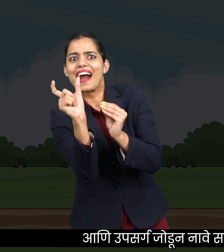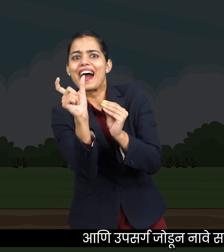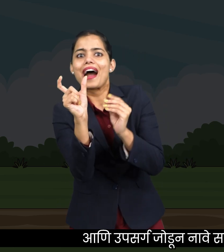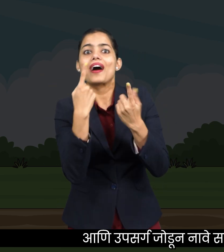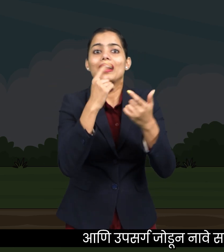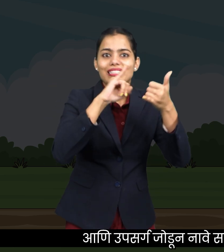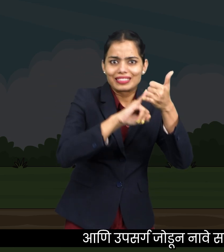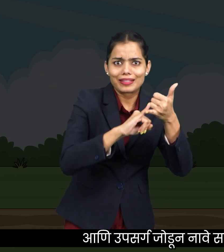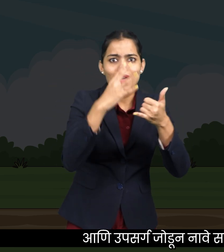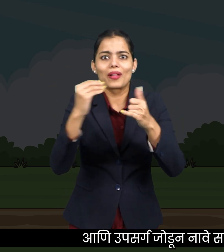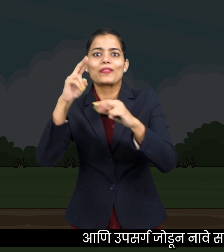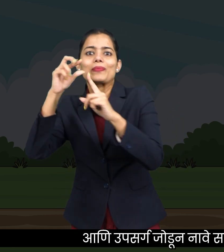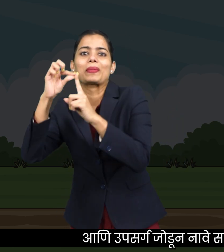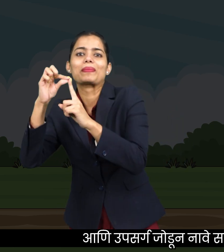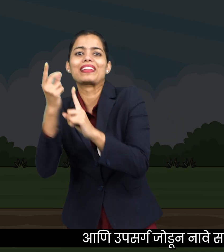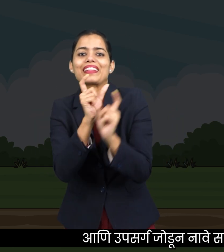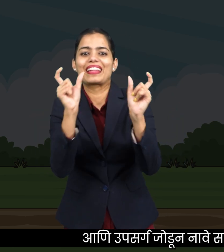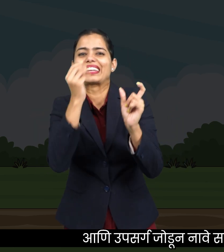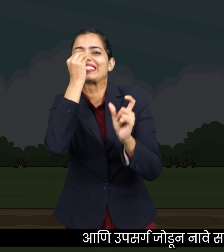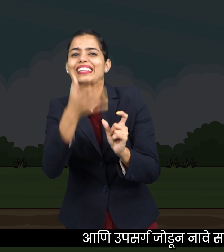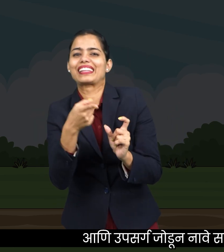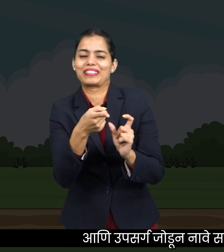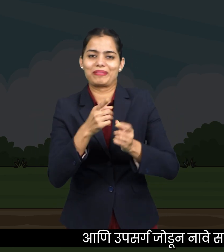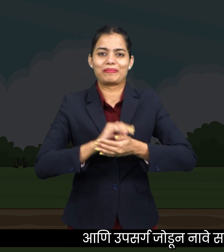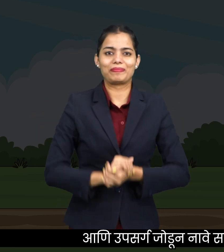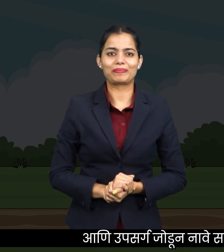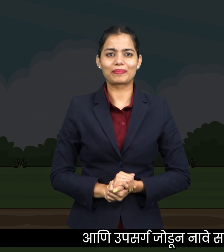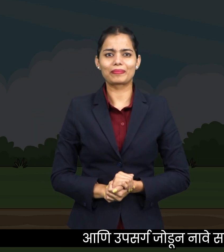नावे सहजपणे ओळखण्यास मदत करते.